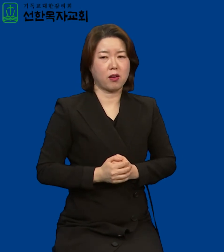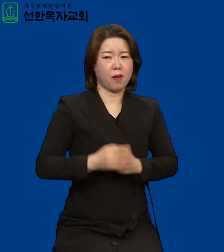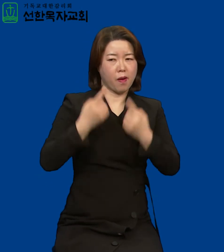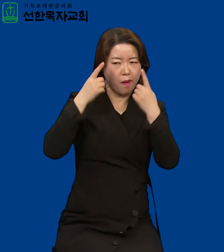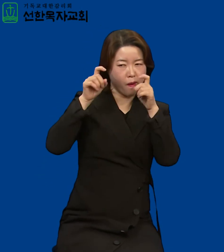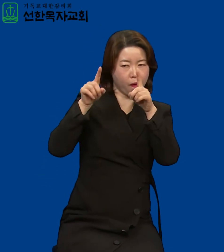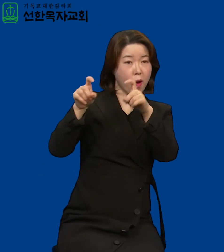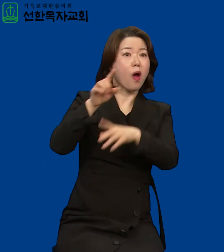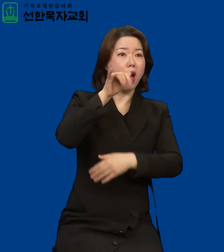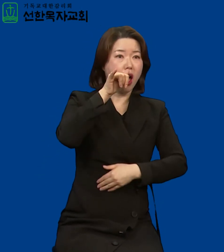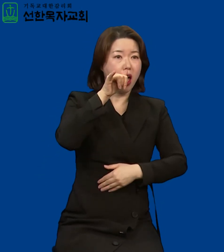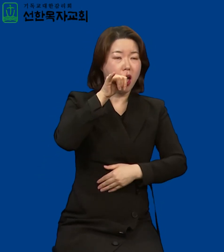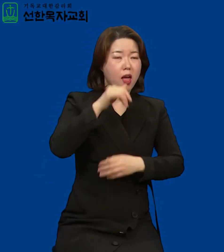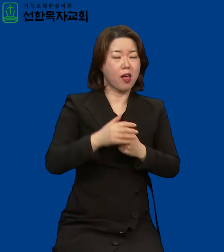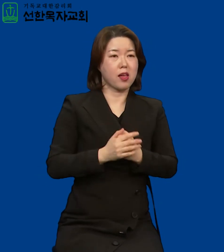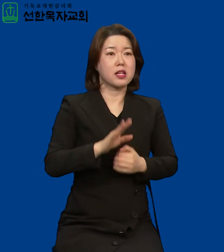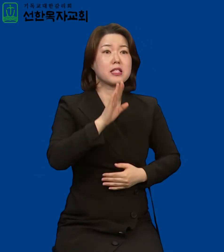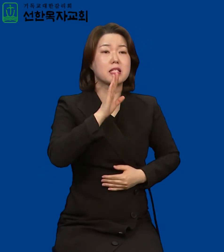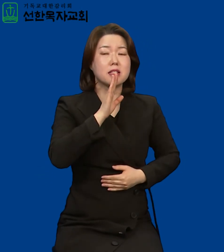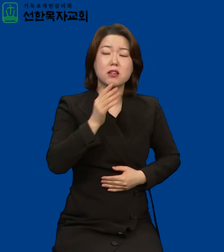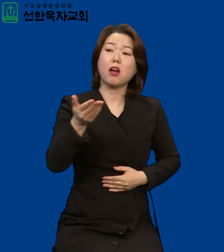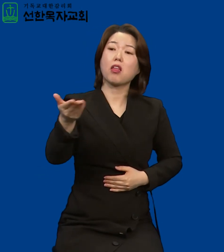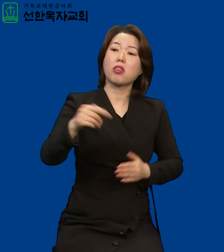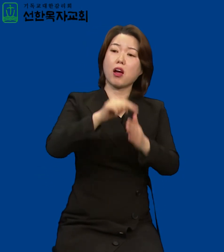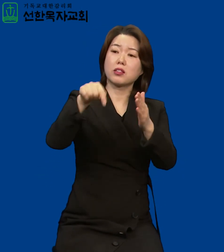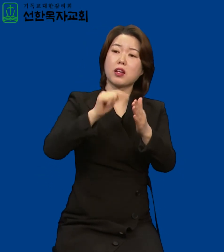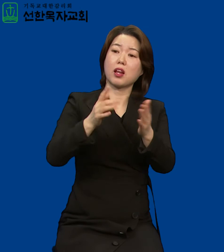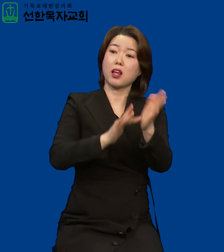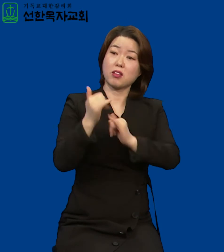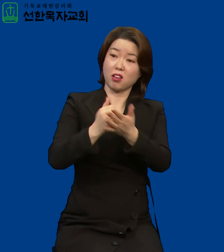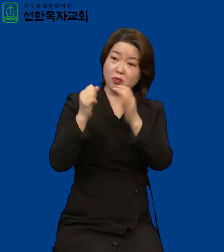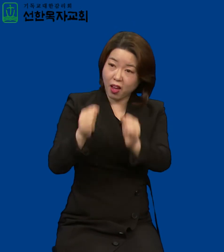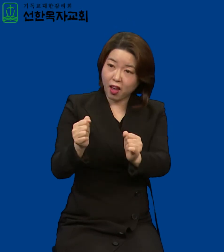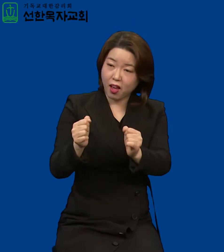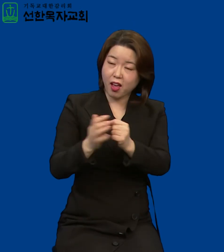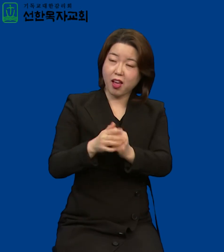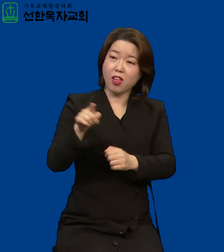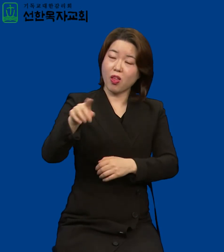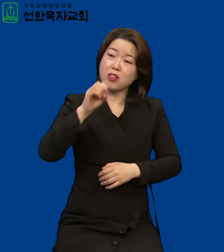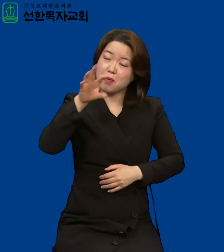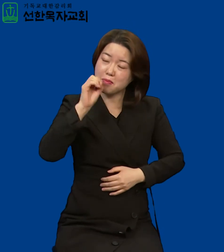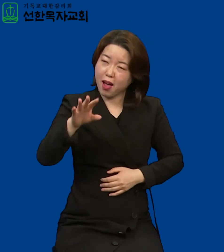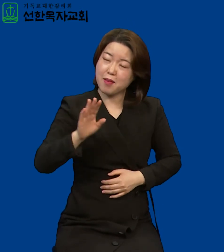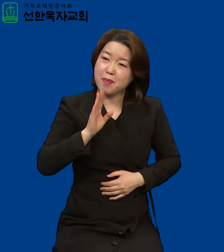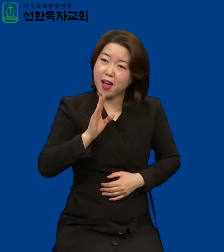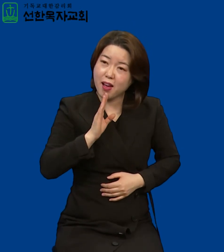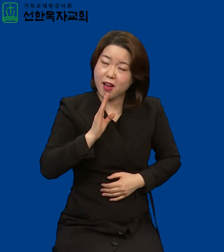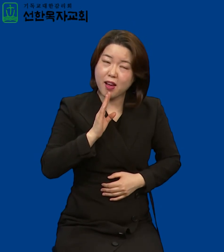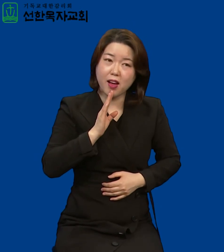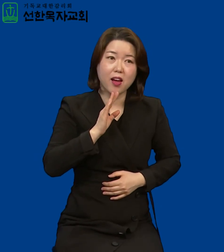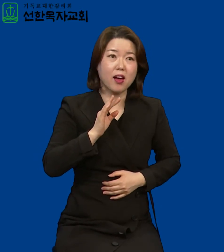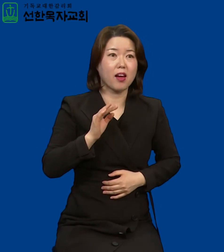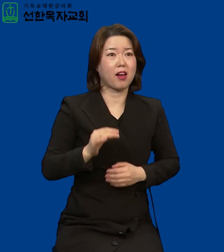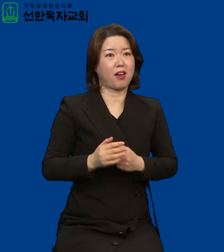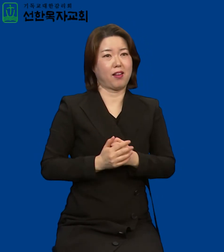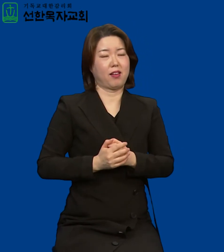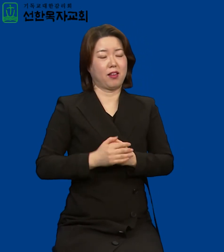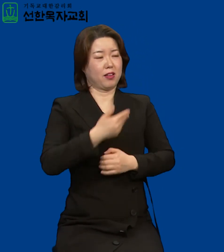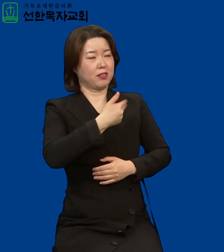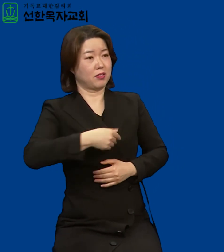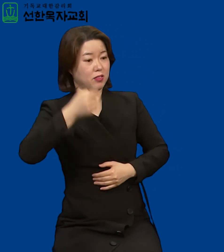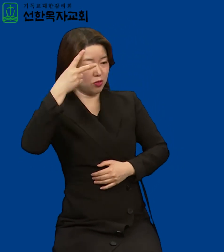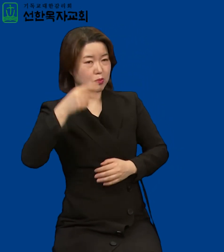거죠. 정말 예수님이 당신 안에 계시면서 당신에게 말씀하는 게 맞습니까? 사도